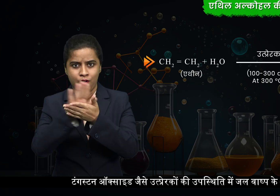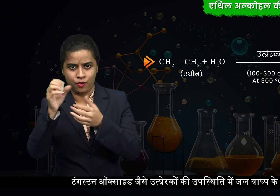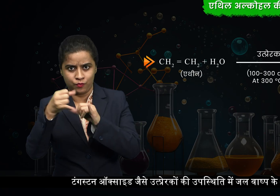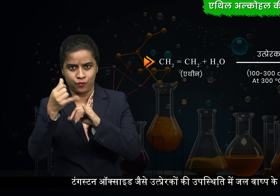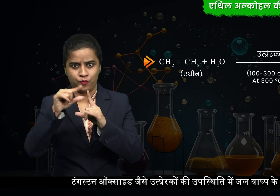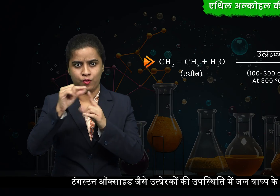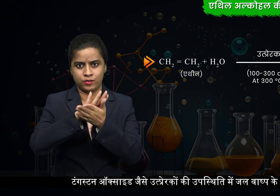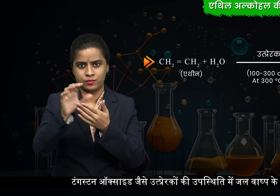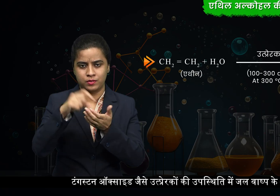अलावा